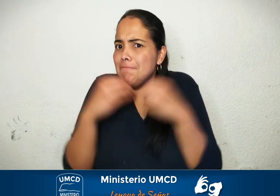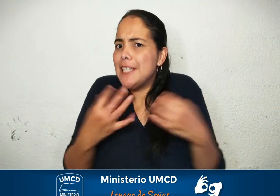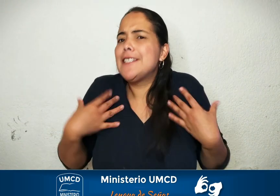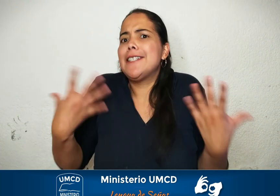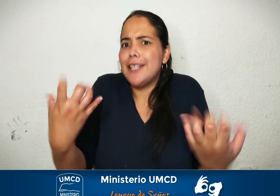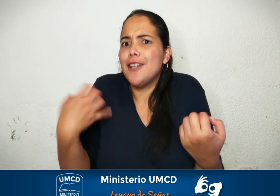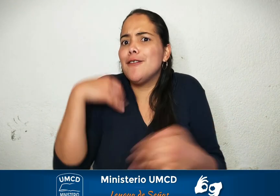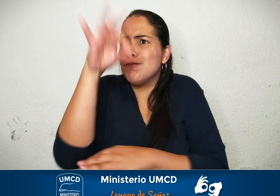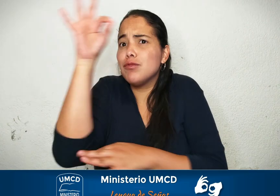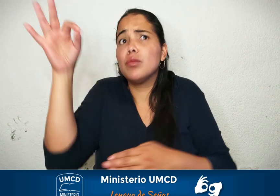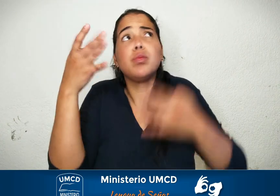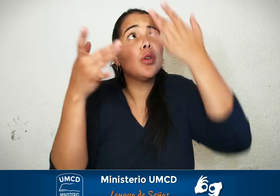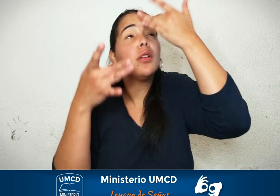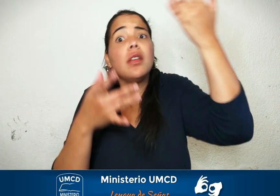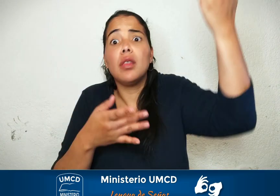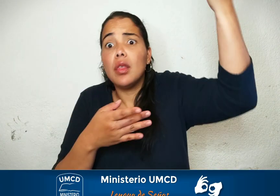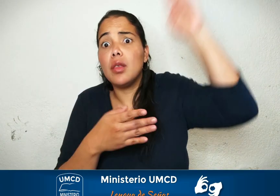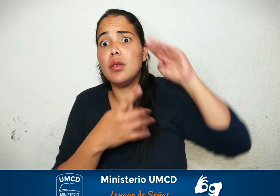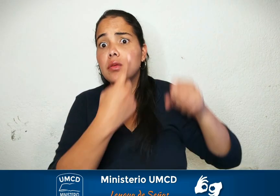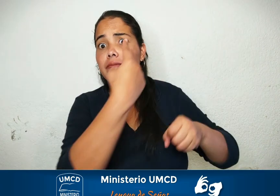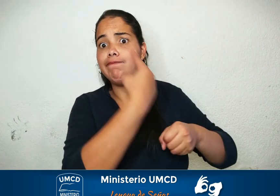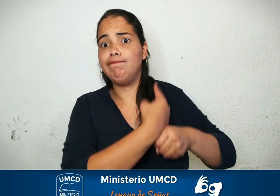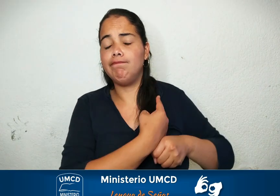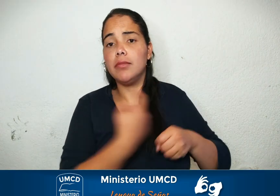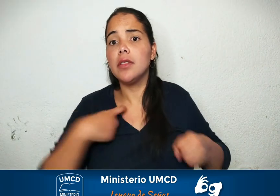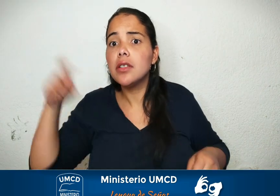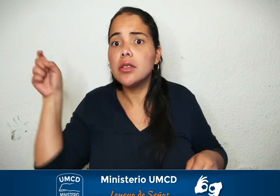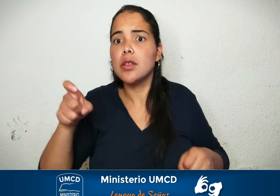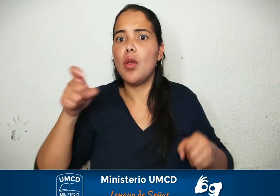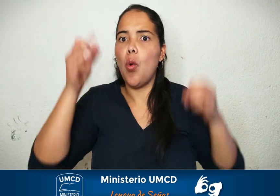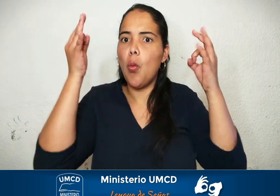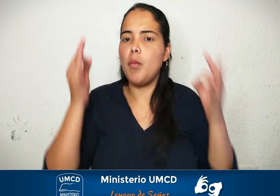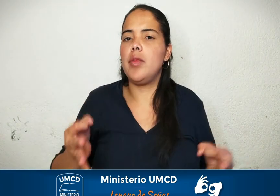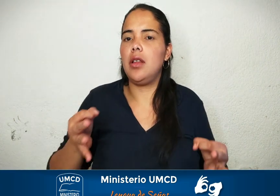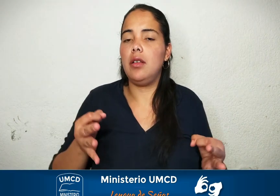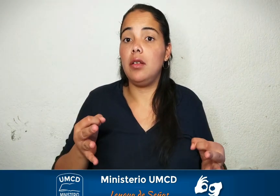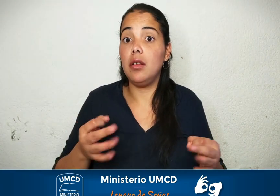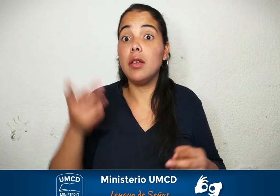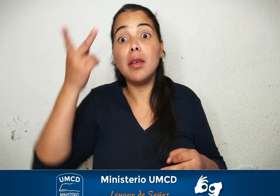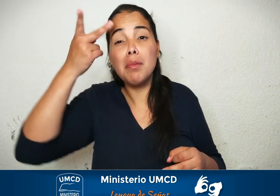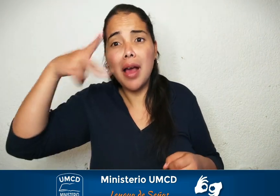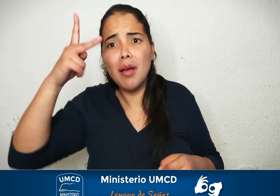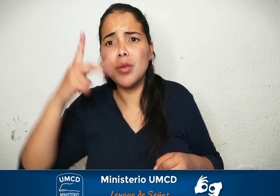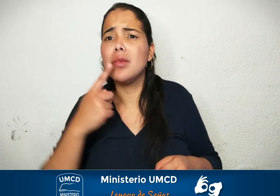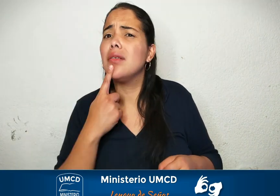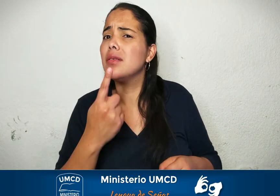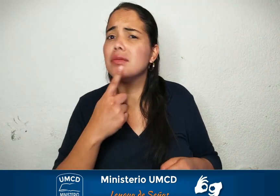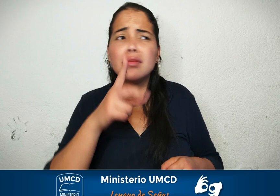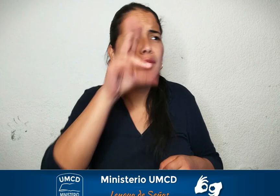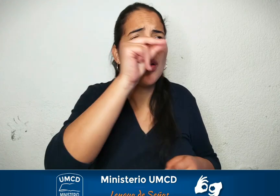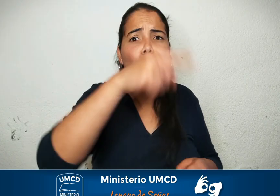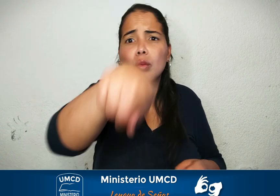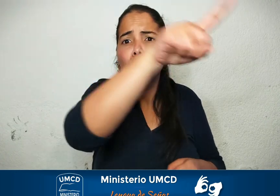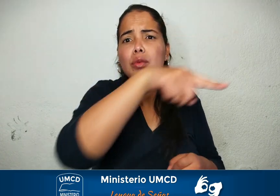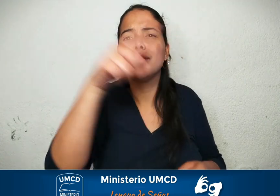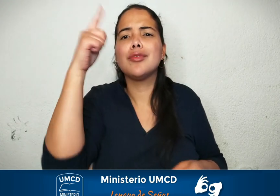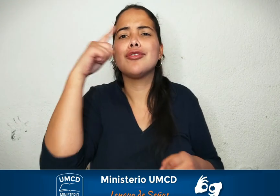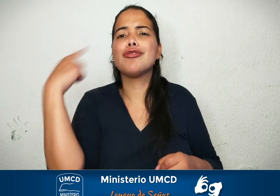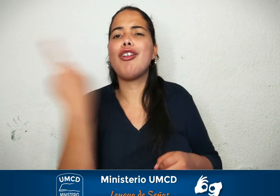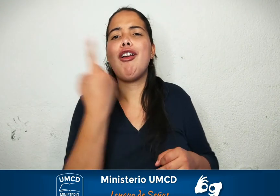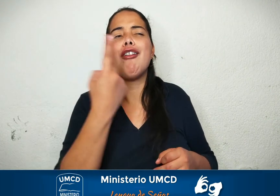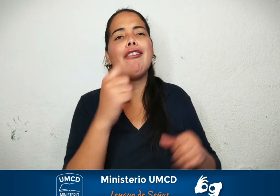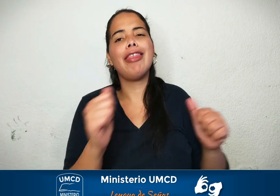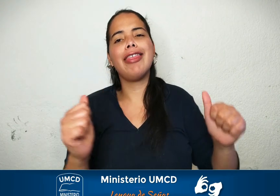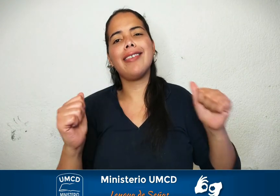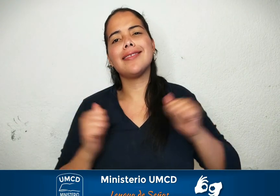intenso, generado por el mandato de Dios, de cumplir la tarea. Y Pablo les dice: yo no solicité